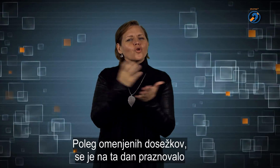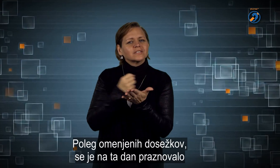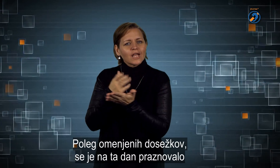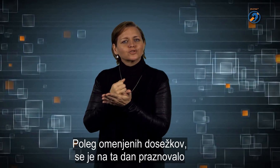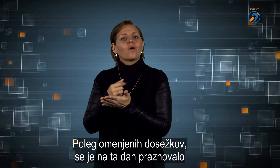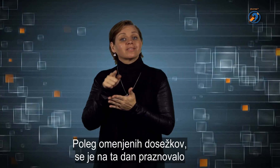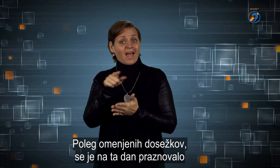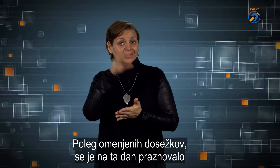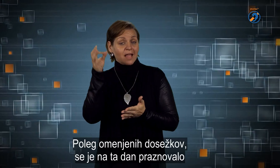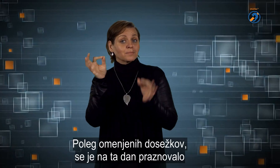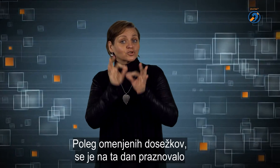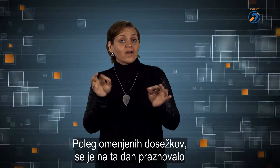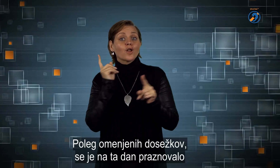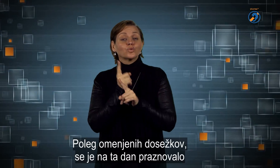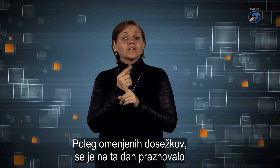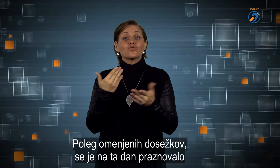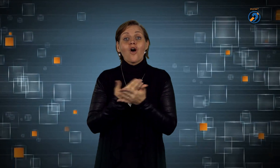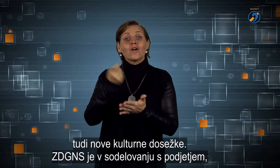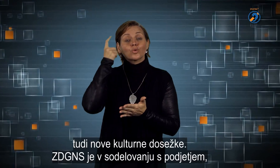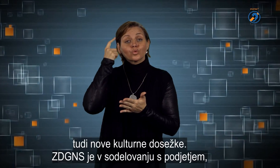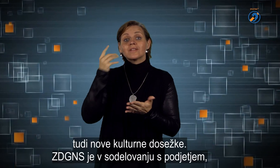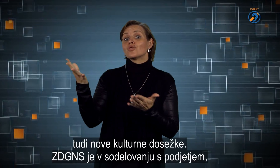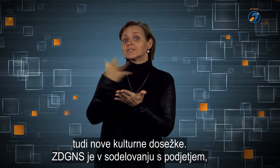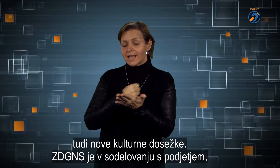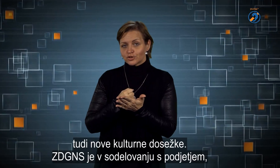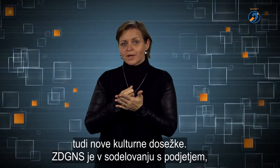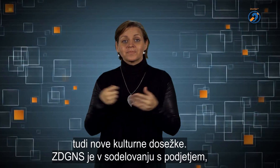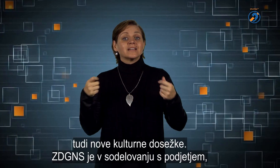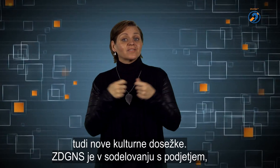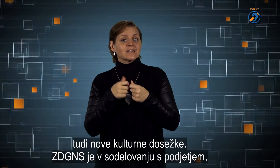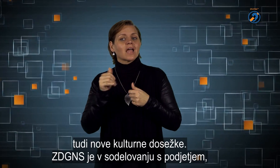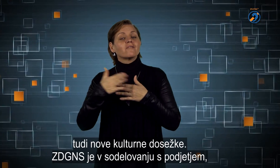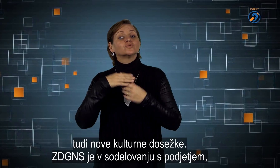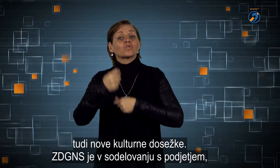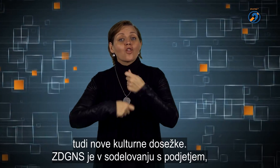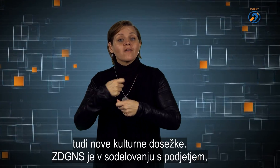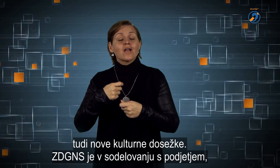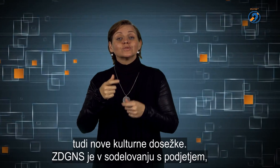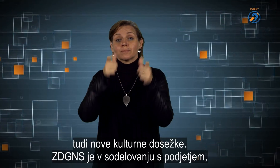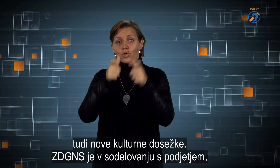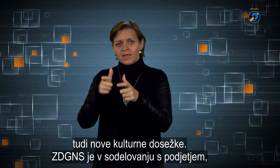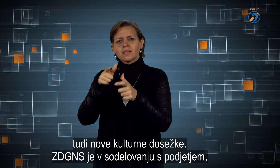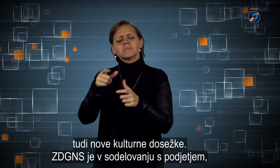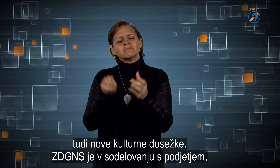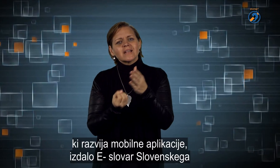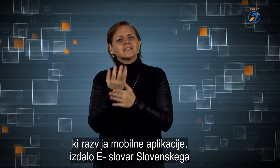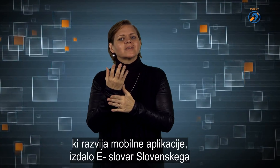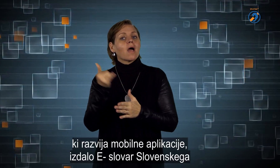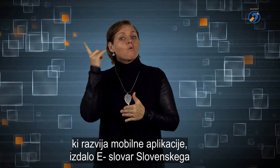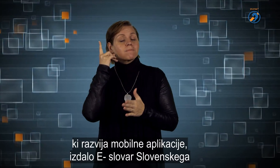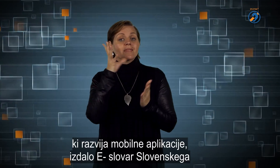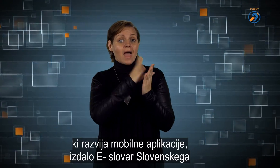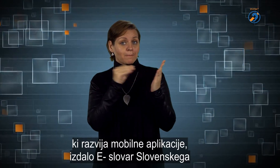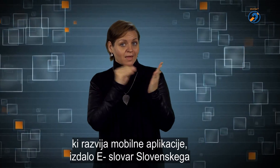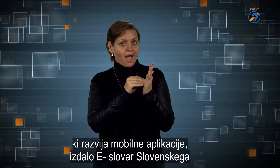omenjenih dosežkov se je na ta dan praznovalo tudi nove kulturne dosežke. Zveza društev gluhih in naglušnih Slovenije